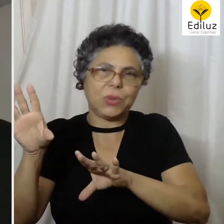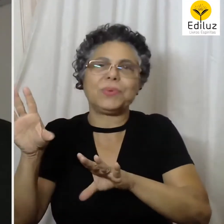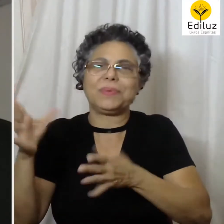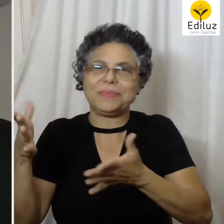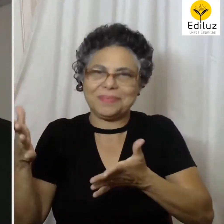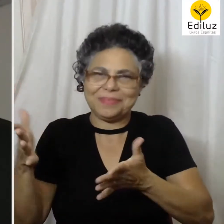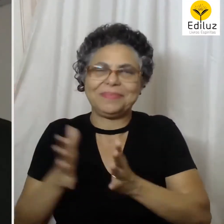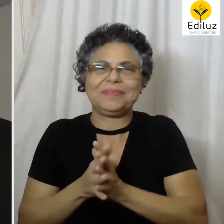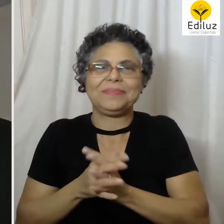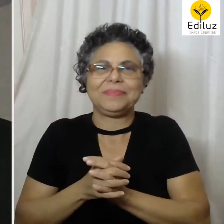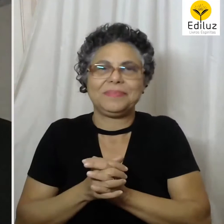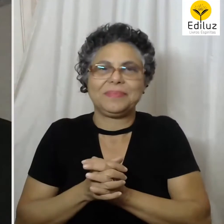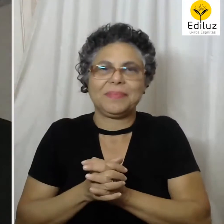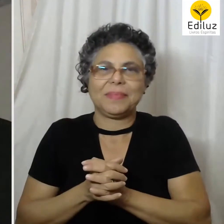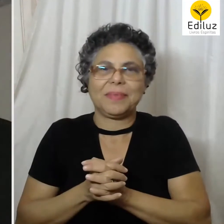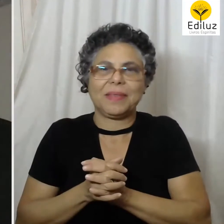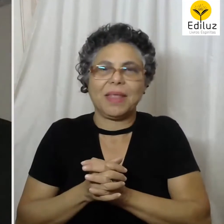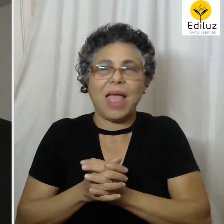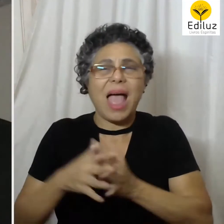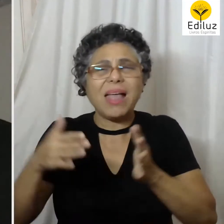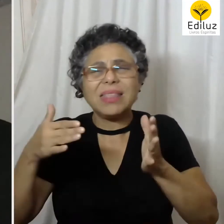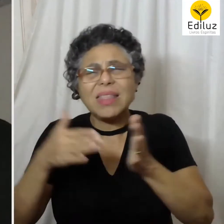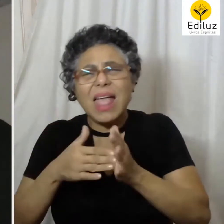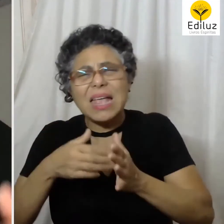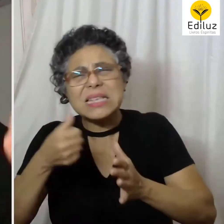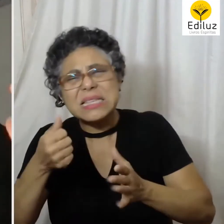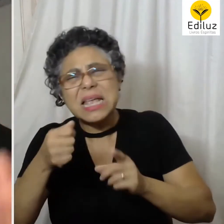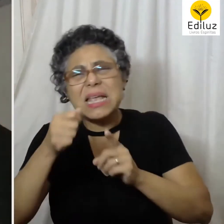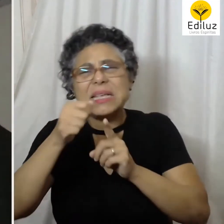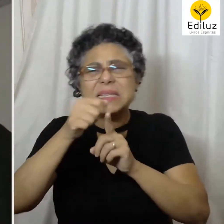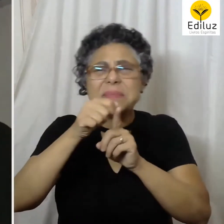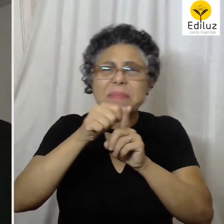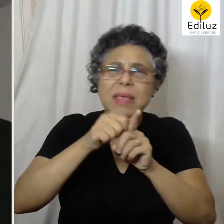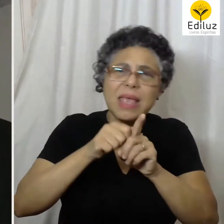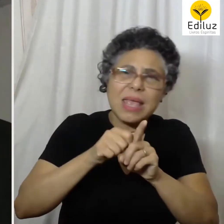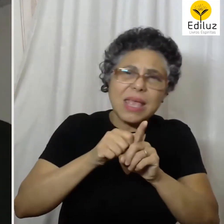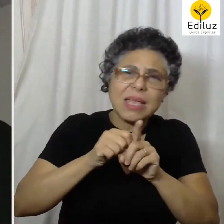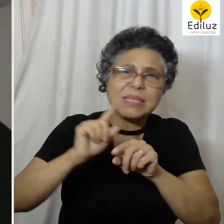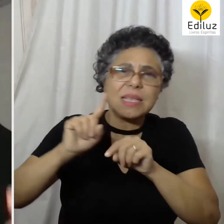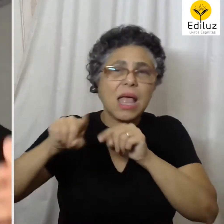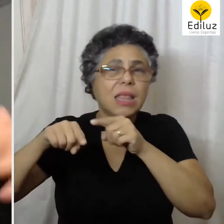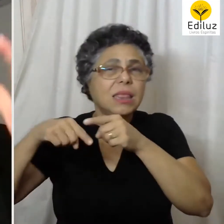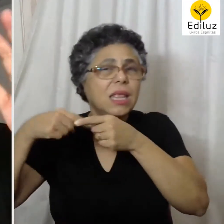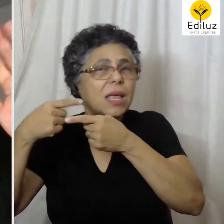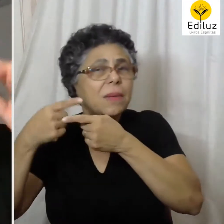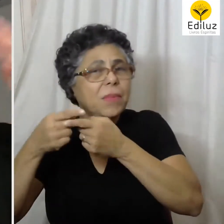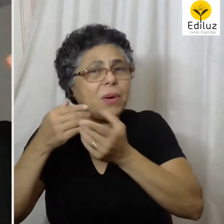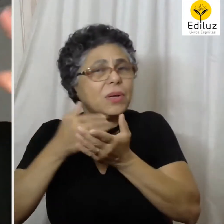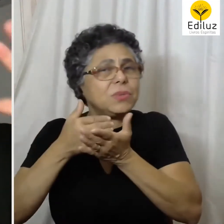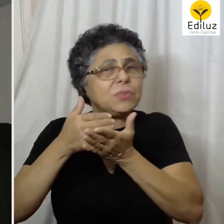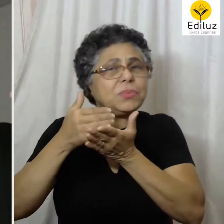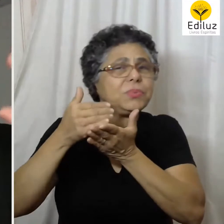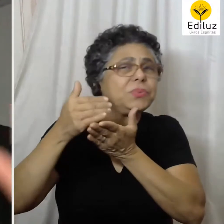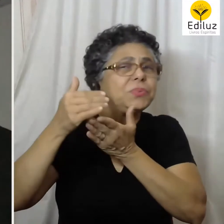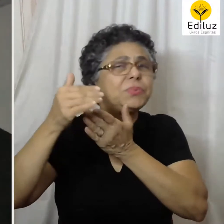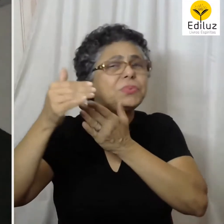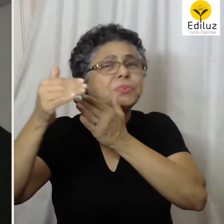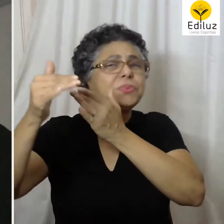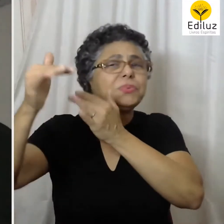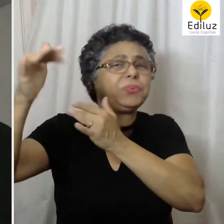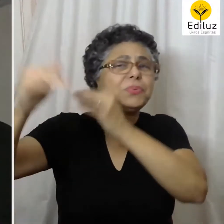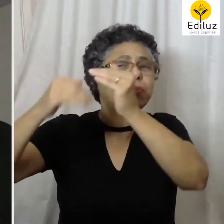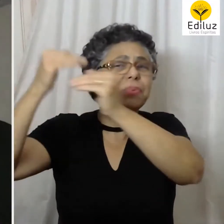regras, vai até os 6 meses, a partir daí entra na heteronomia, e lá, depois da